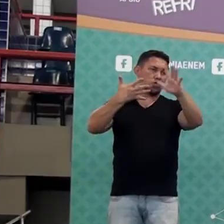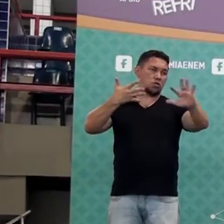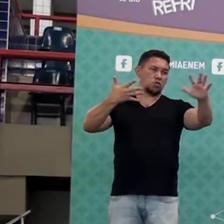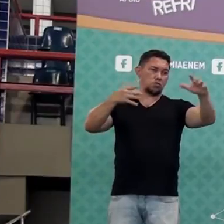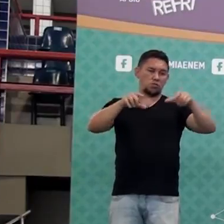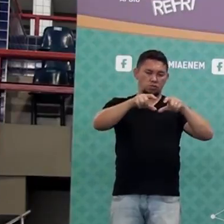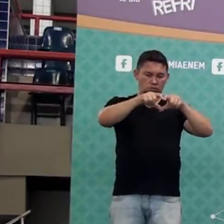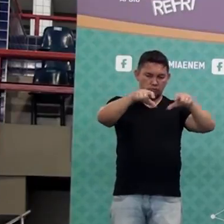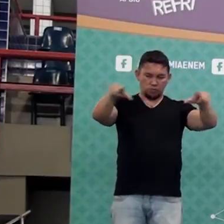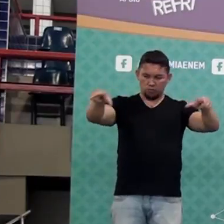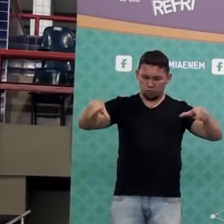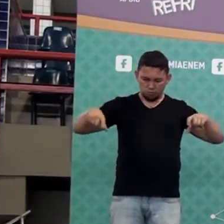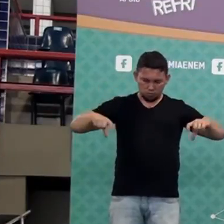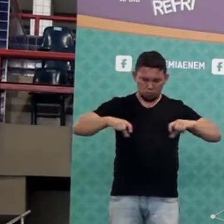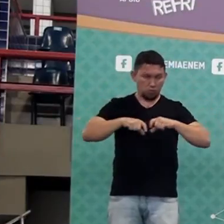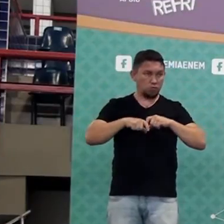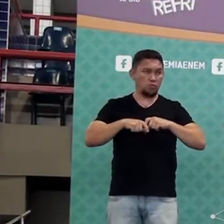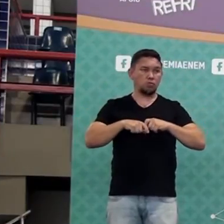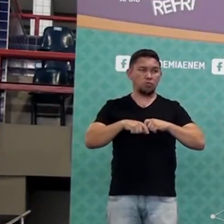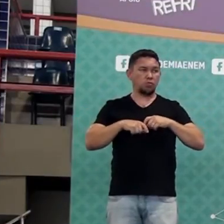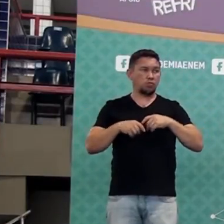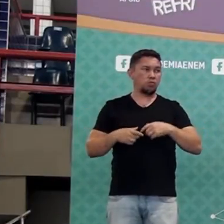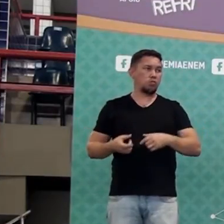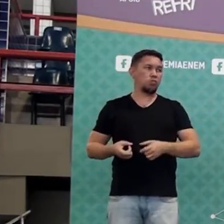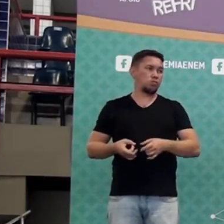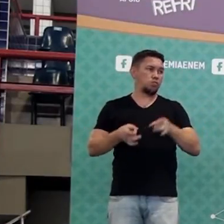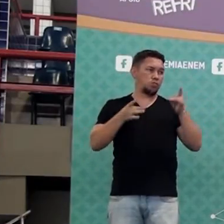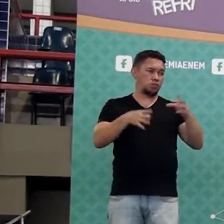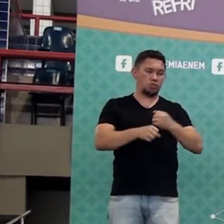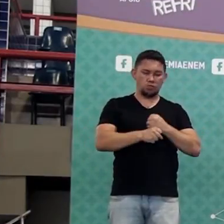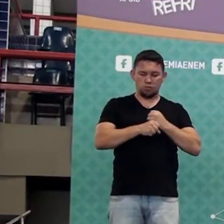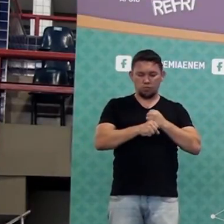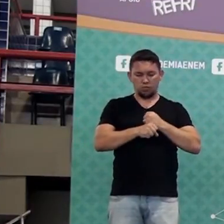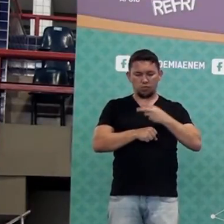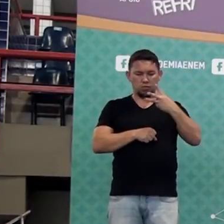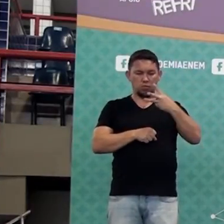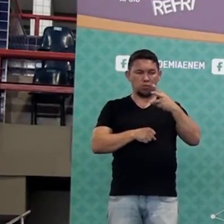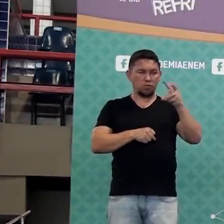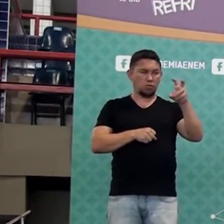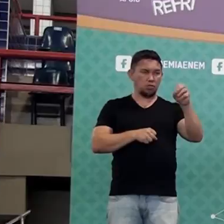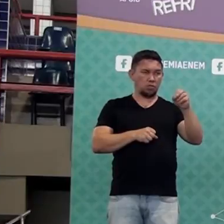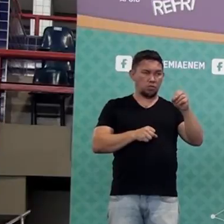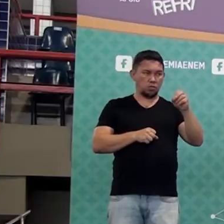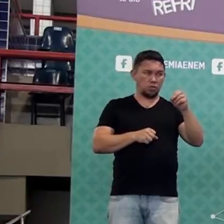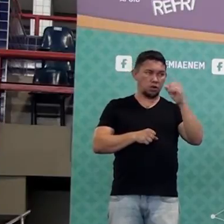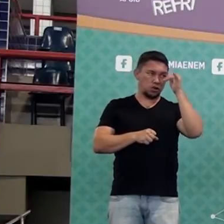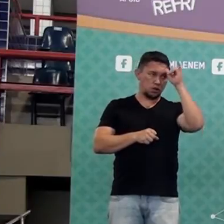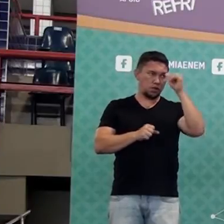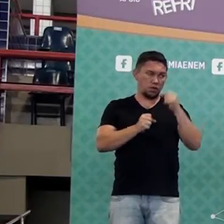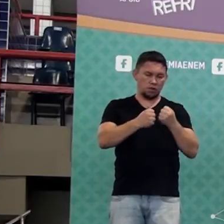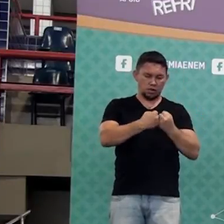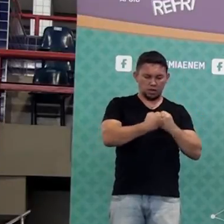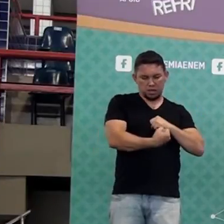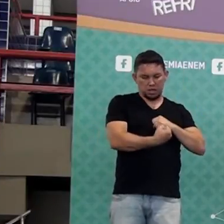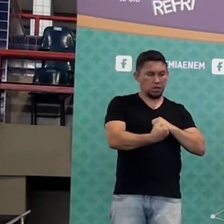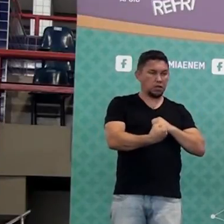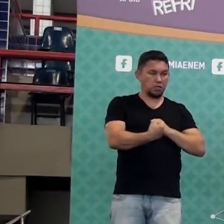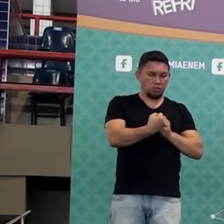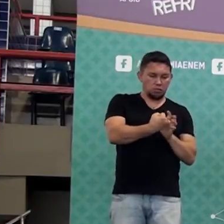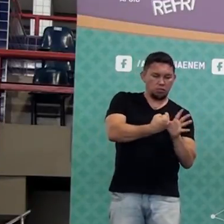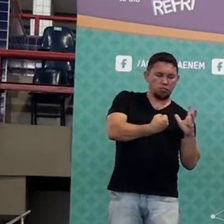concretos, espera-se, né, que ao longo desses 350 anos, o concreto não rache, né, não tenha